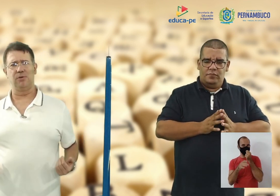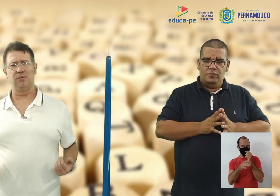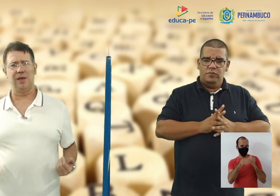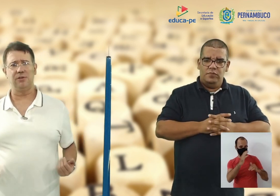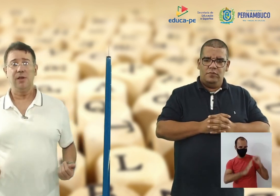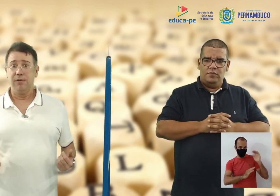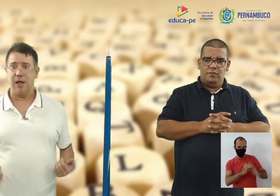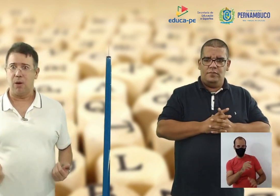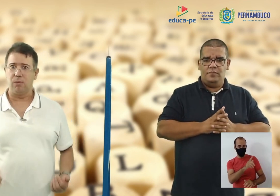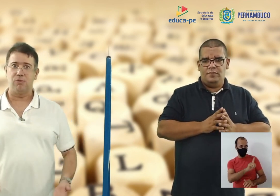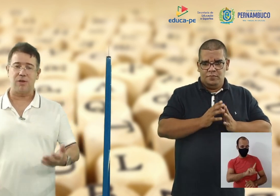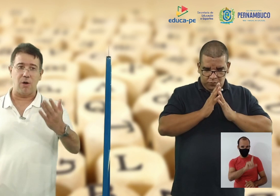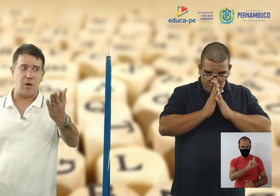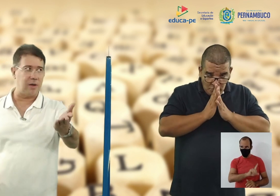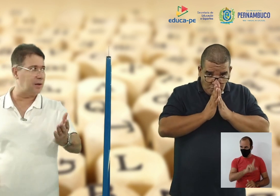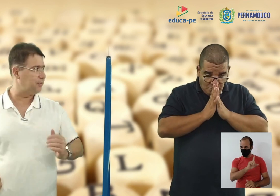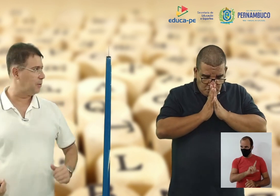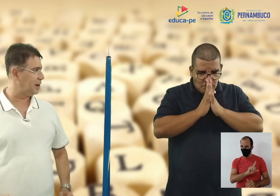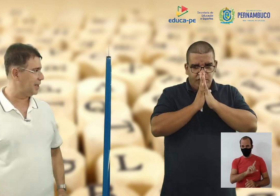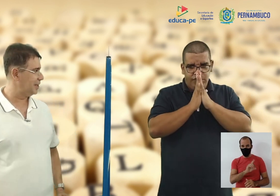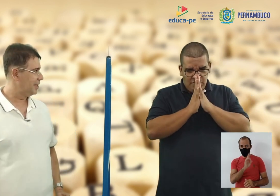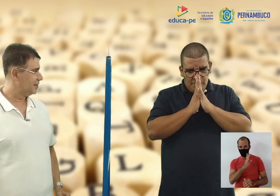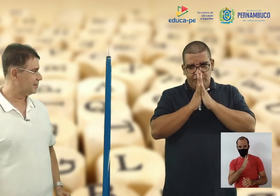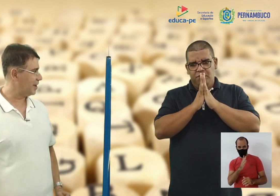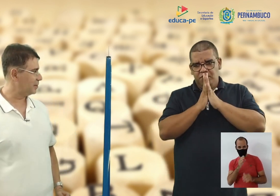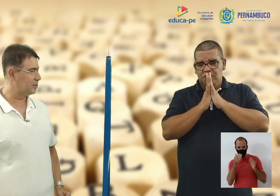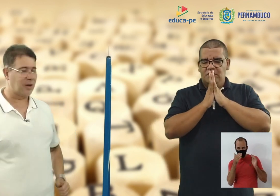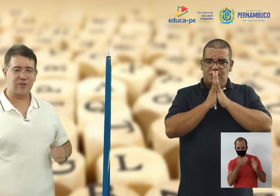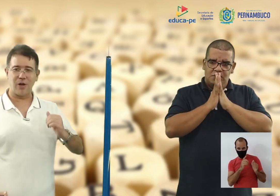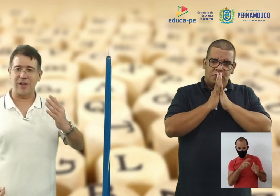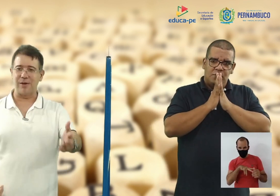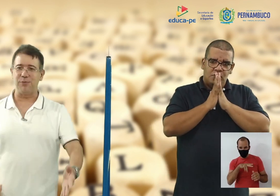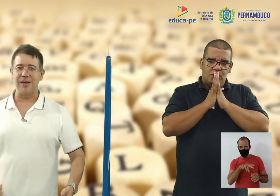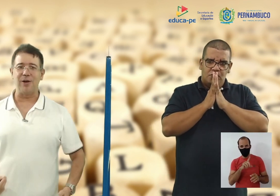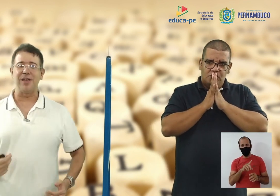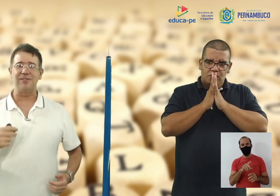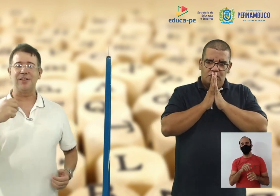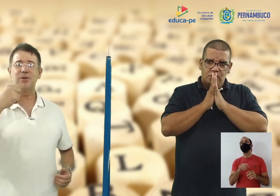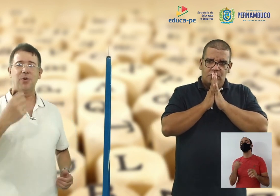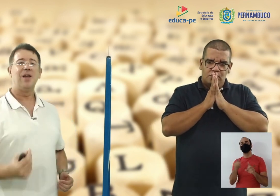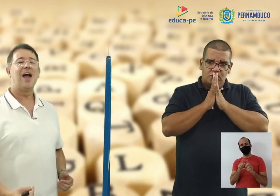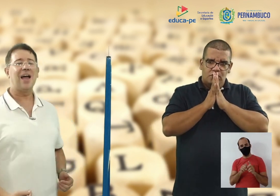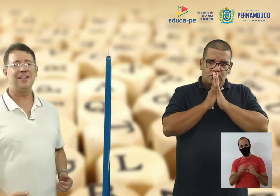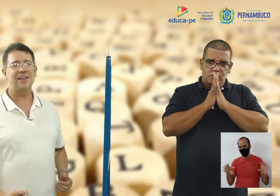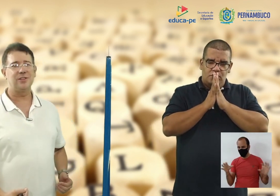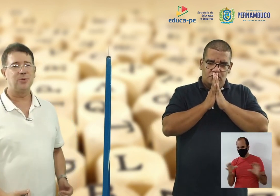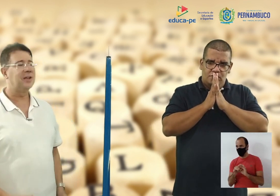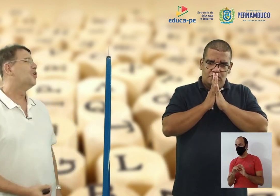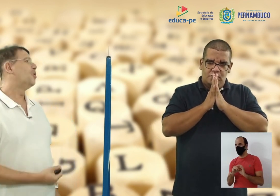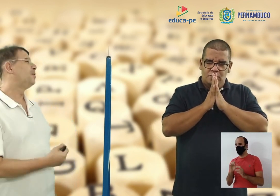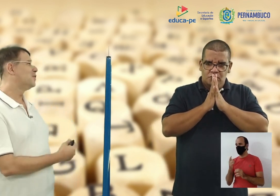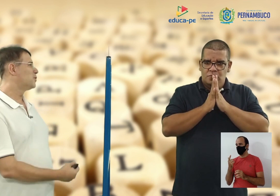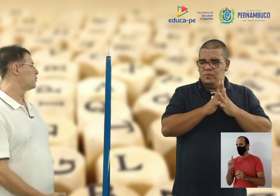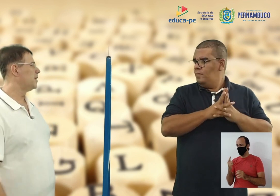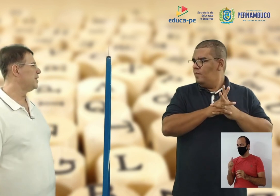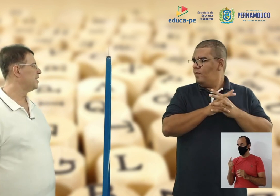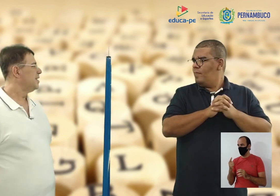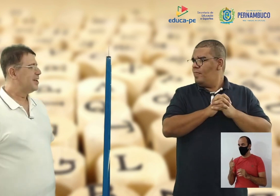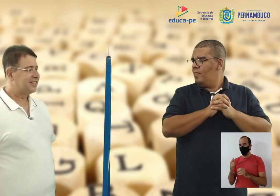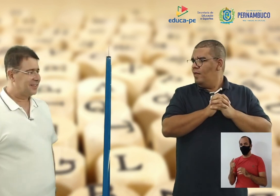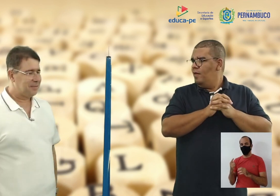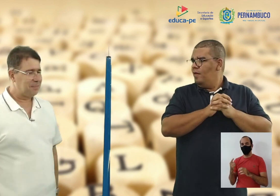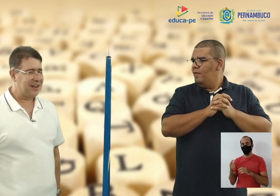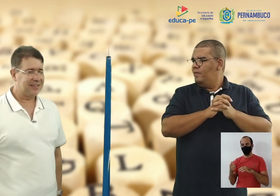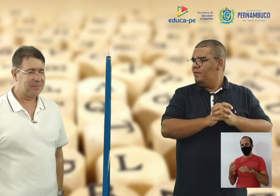formados em português? Não, um geógrafo, olha aí, certo? Então a geografia, alguém que se dedicou à literatura. O professor só